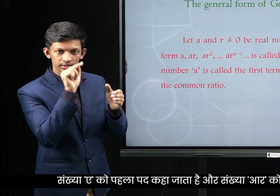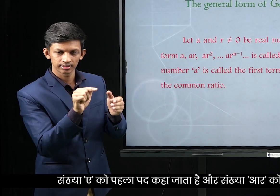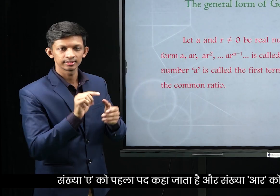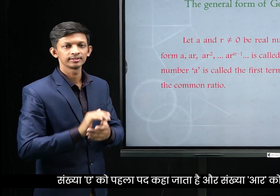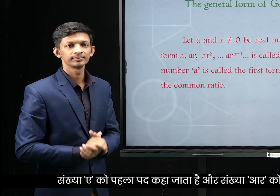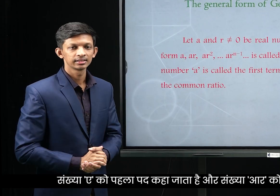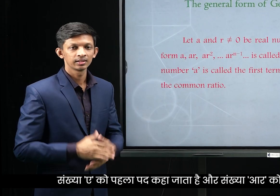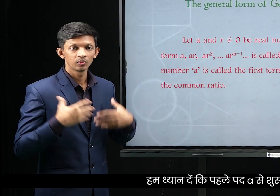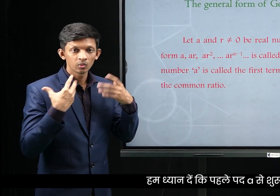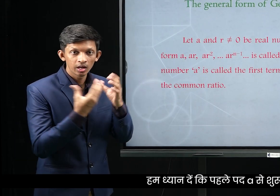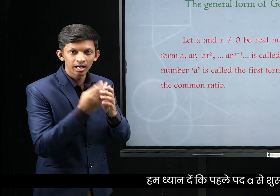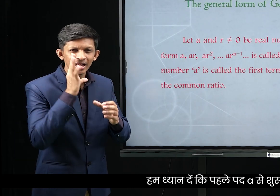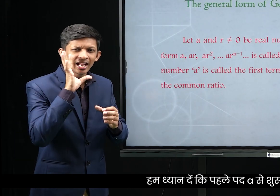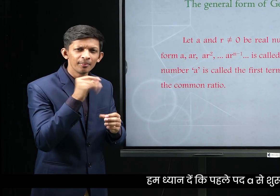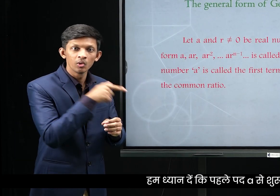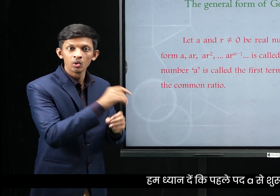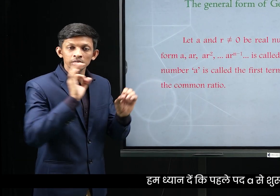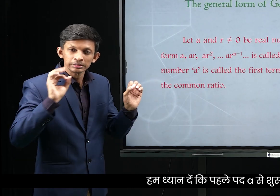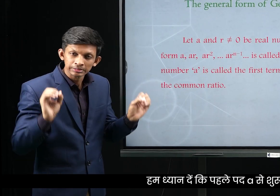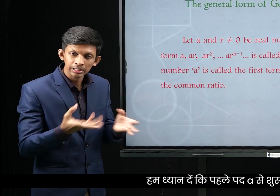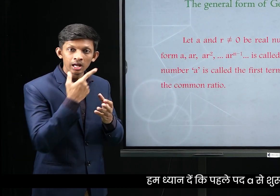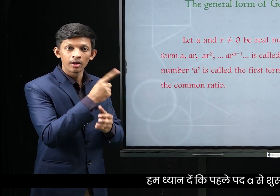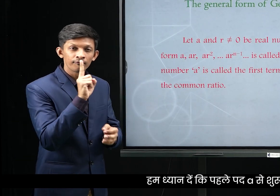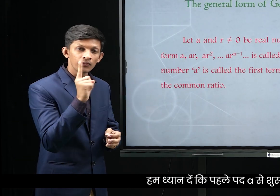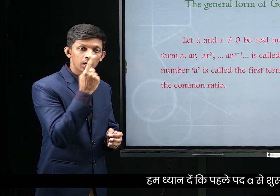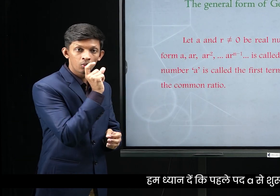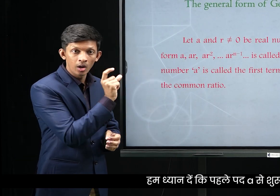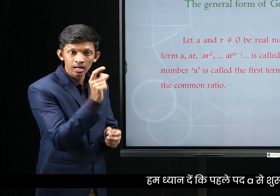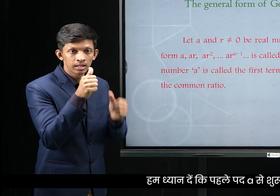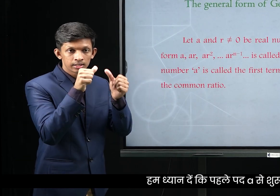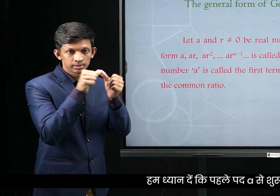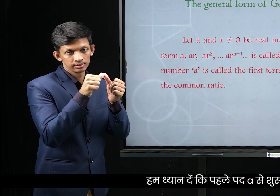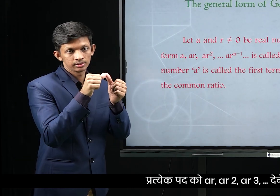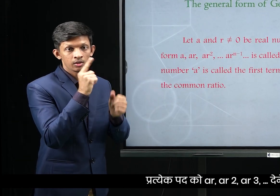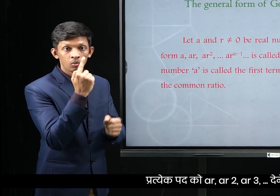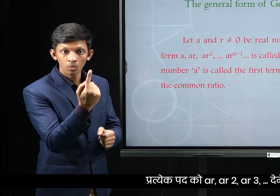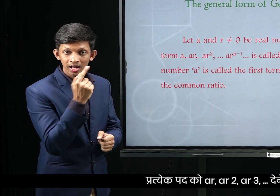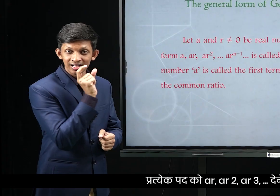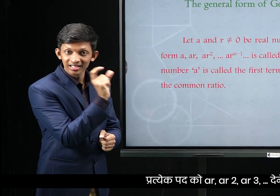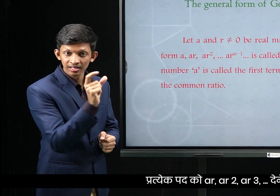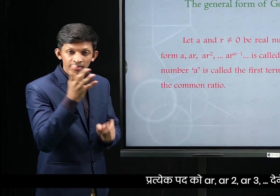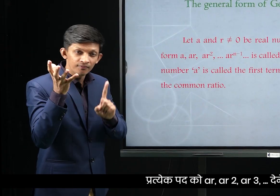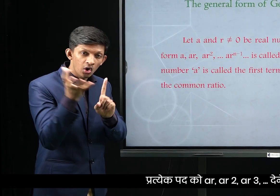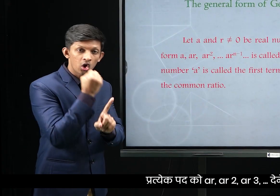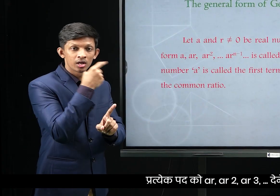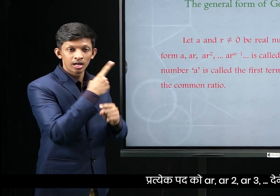जाता है। हम ध्यान दें कि पहले पद A से शुरू होने पर प्रत्येक पद को AR,